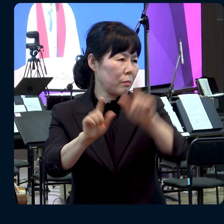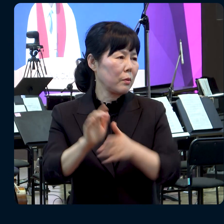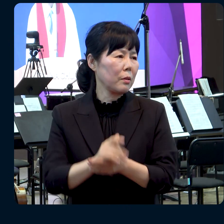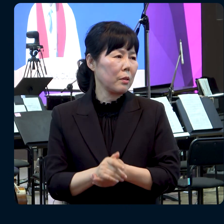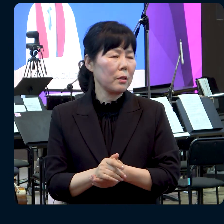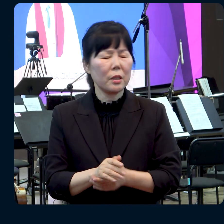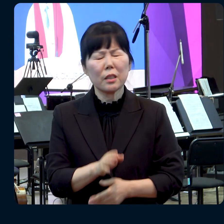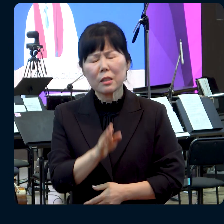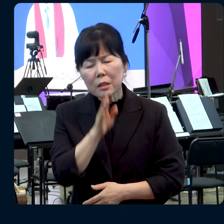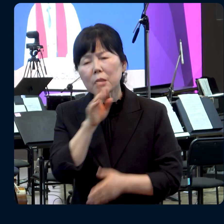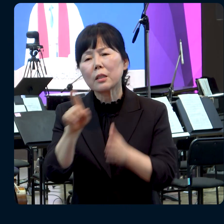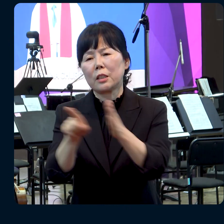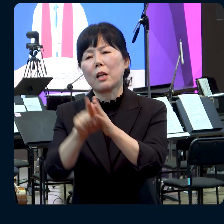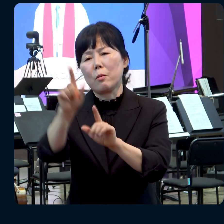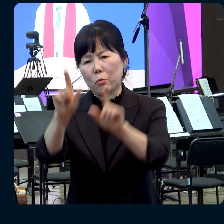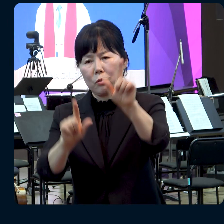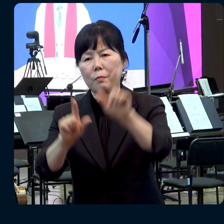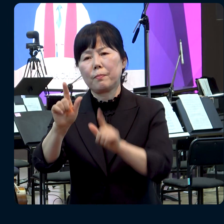그게 진짜죠.